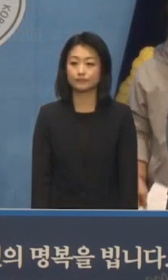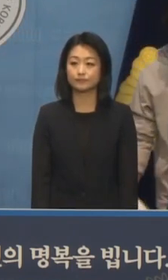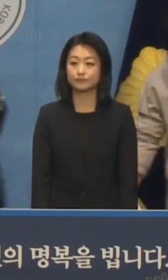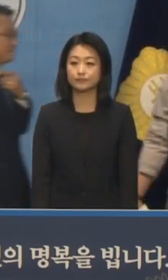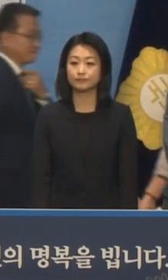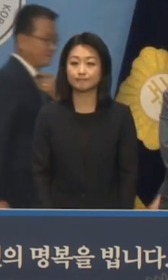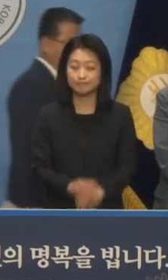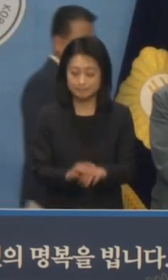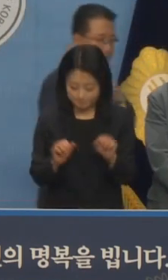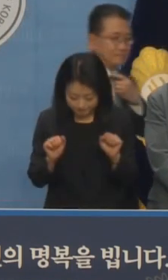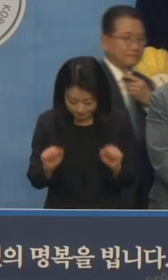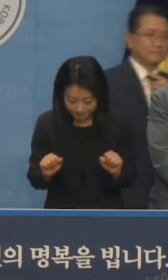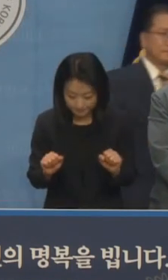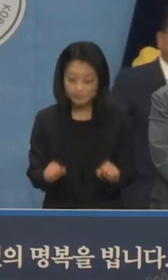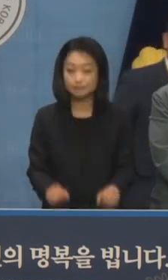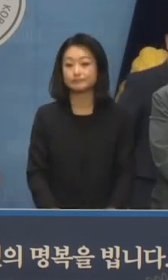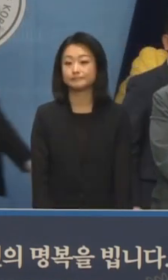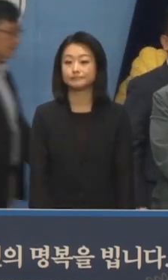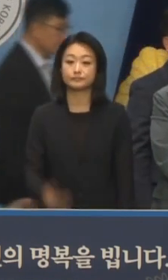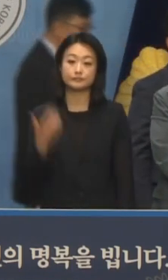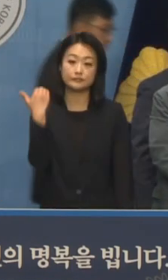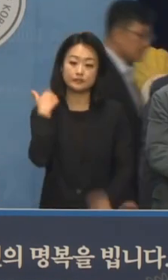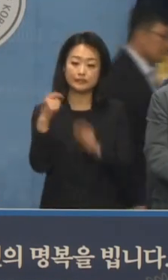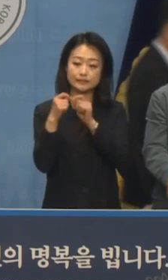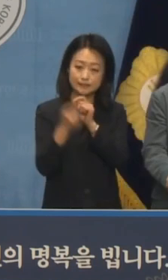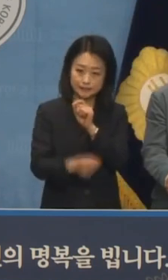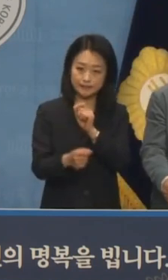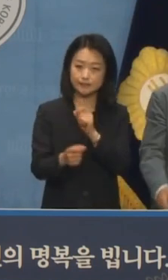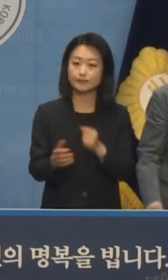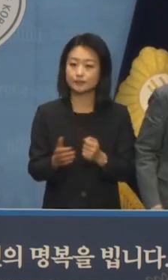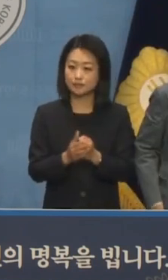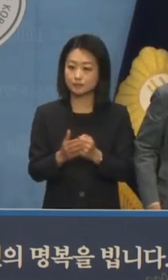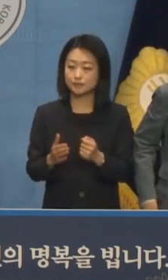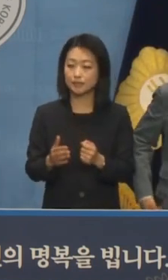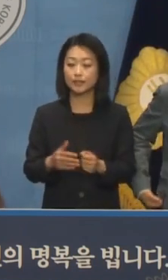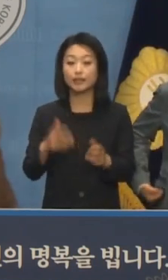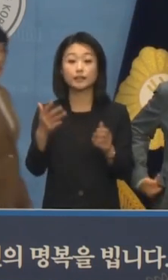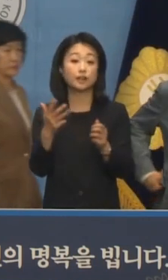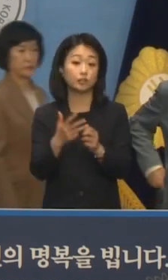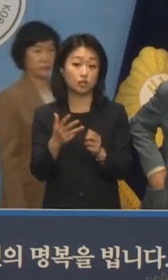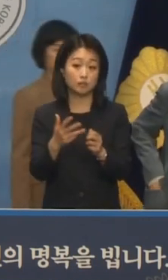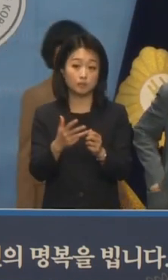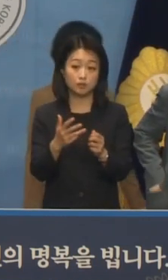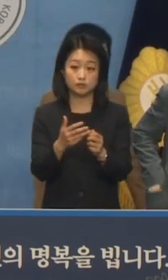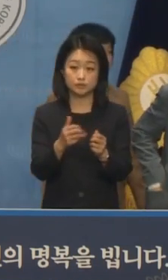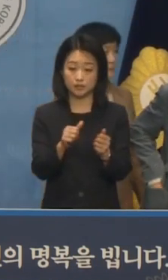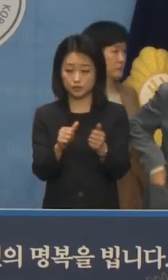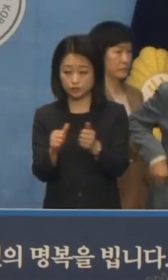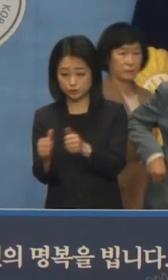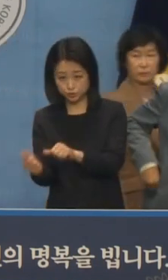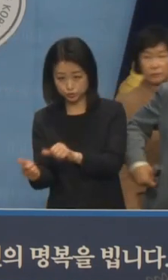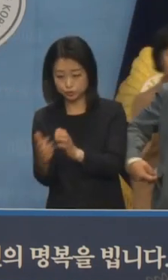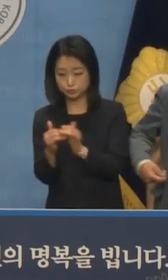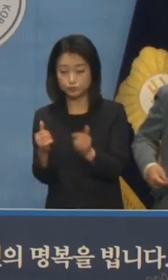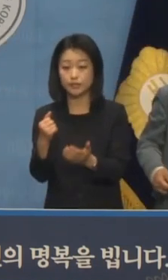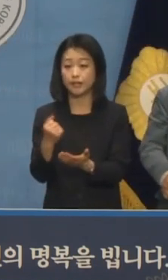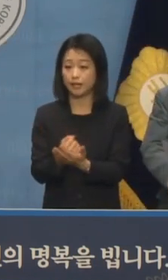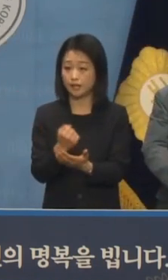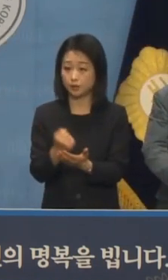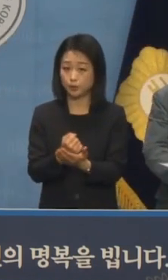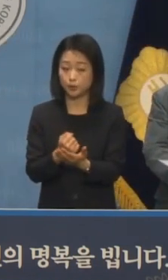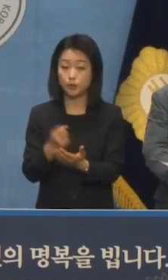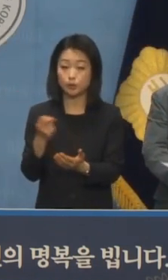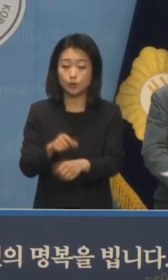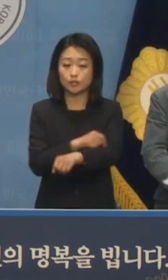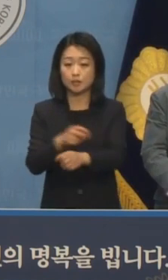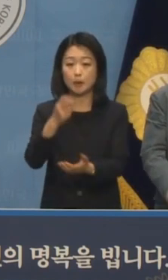네, 안녕하십니까. 전세 사기로 인한 8번째 죽음 애도와 전세 사기 특별법